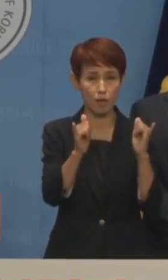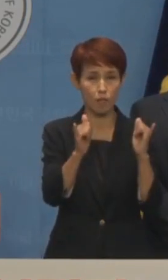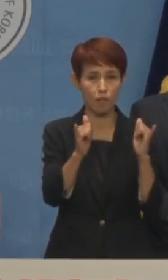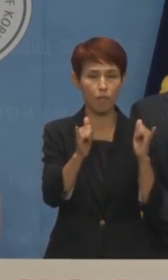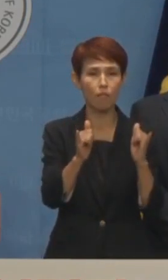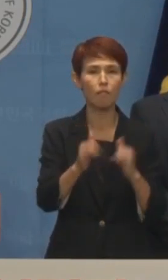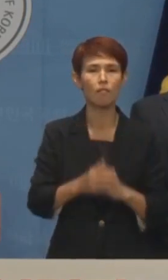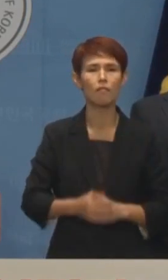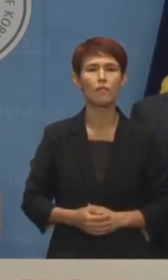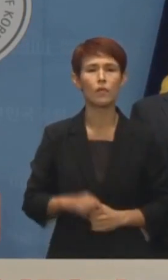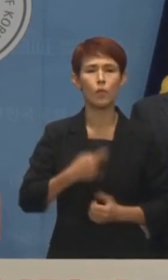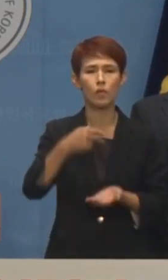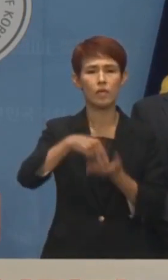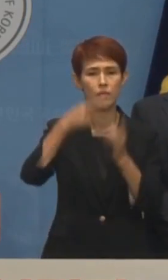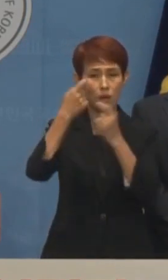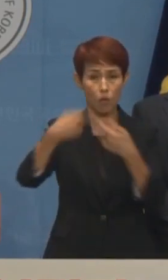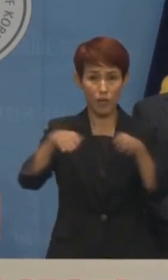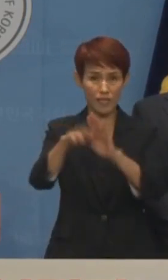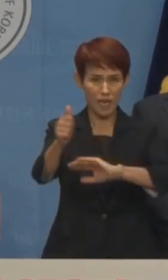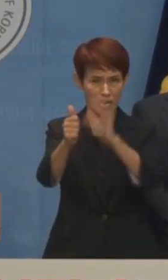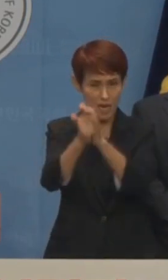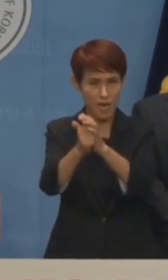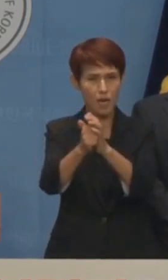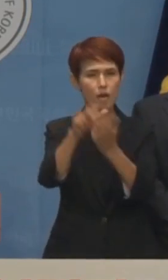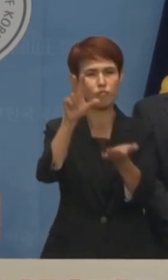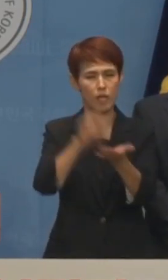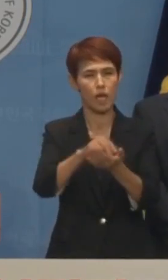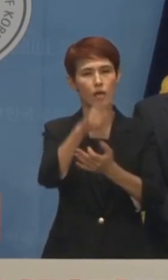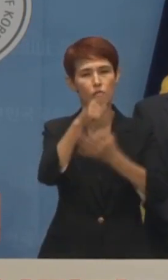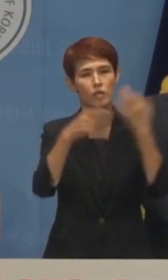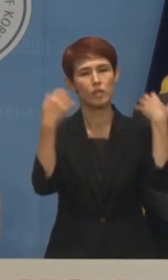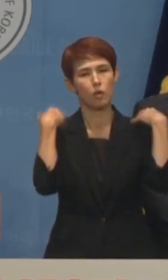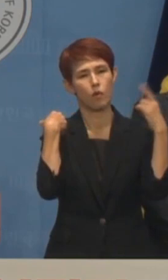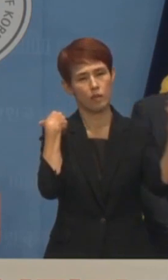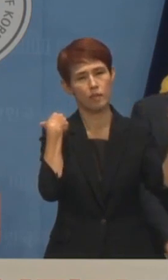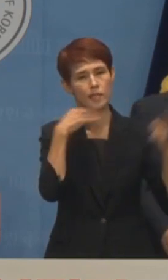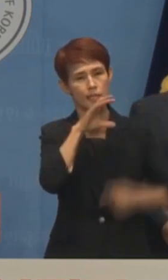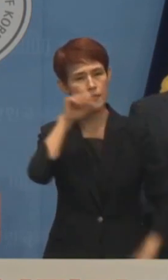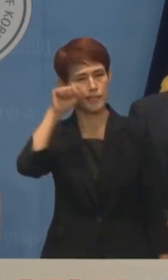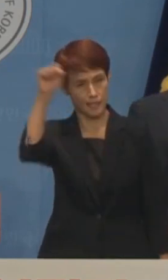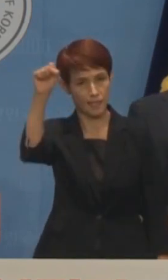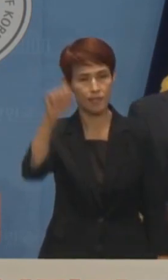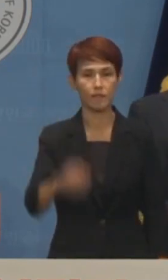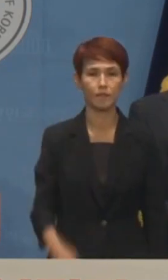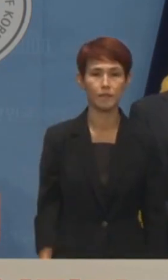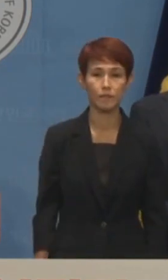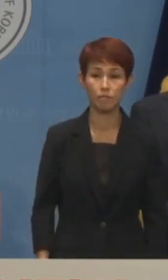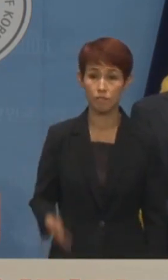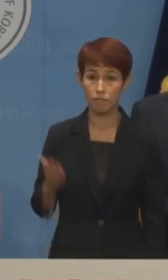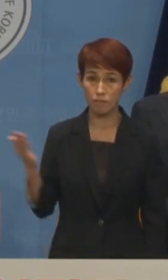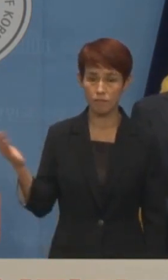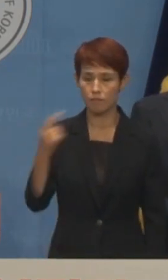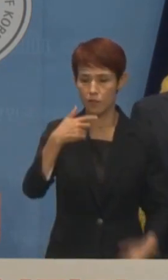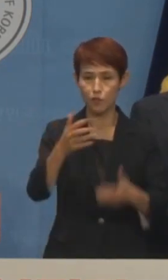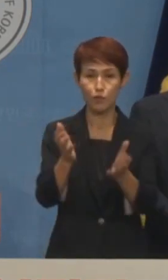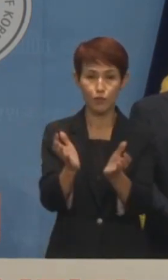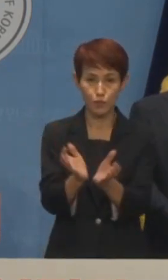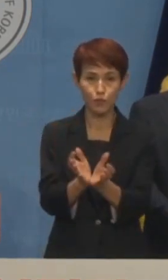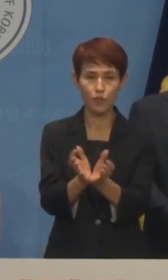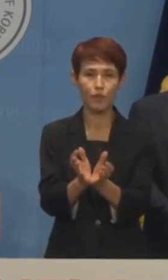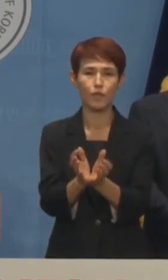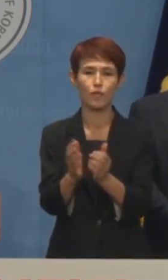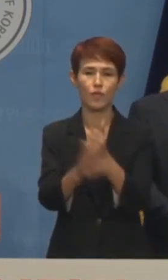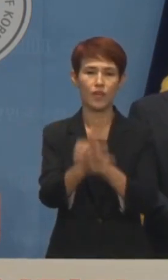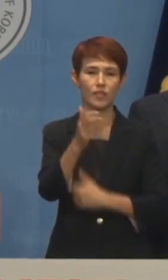규탄 기자회견을 시작하겠습니다. 먼저 사회를 맡은 저는 더불어민주당 역사와 정의 특별위원회